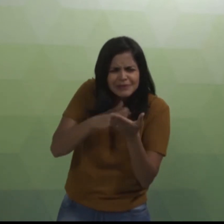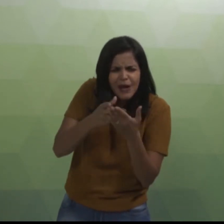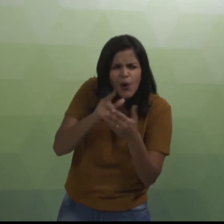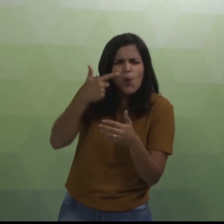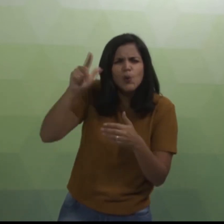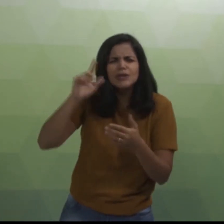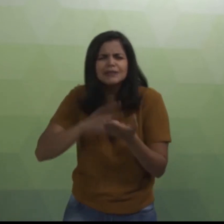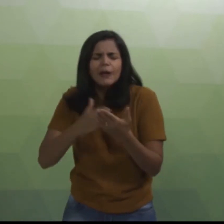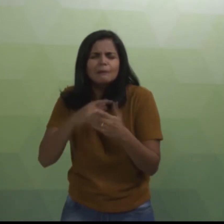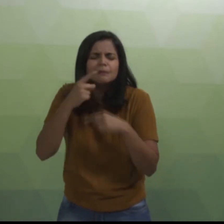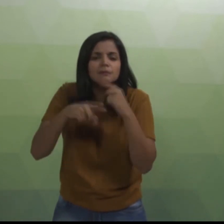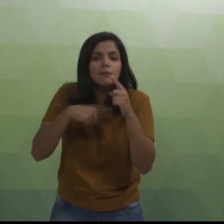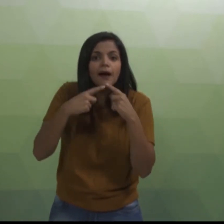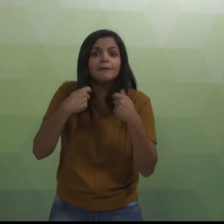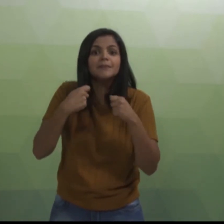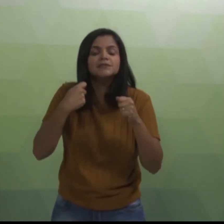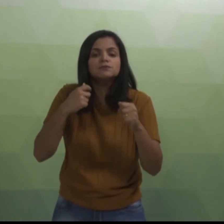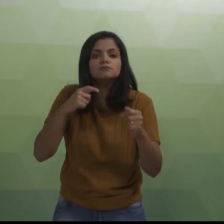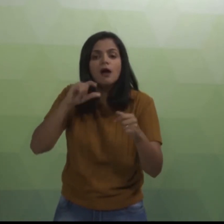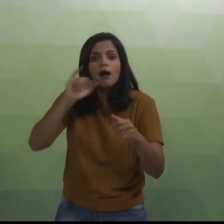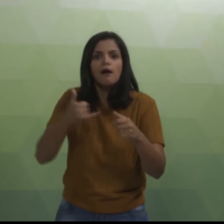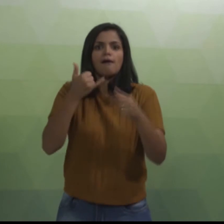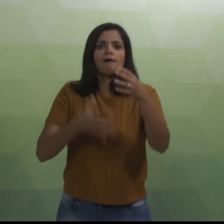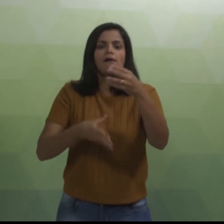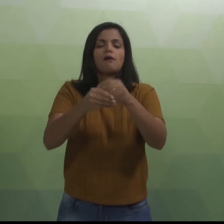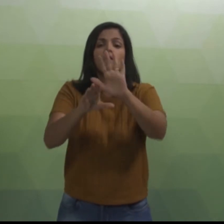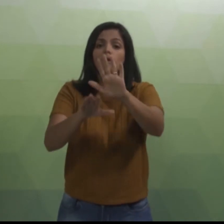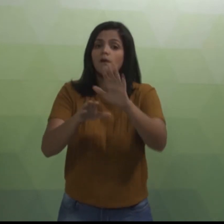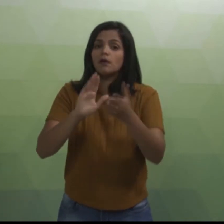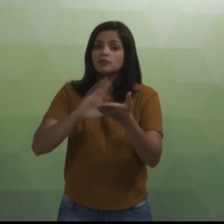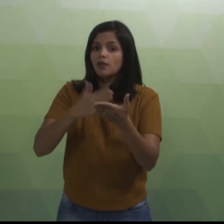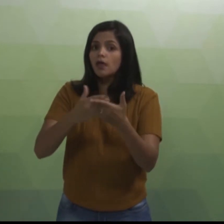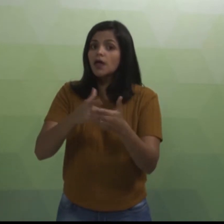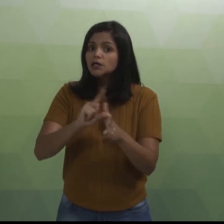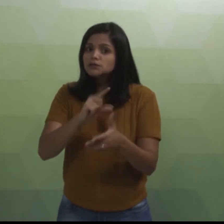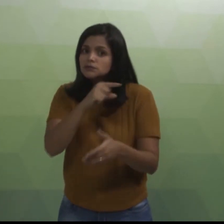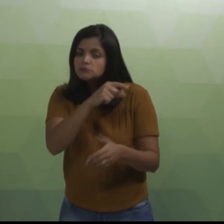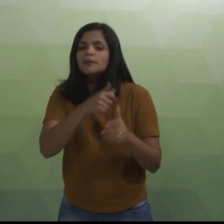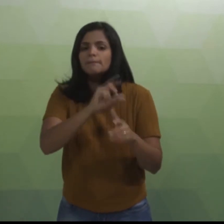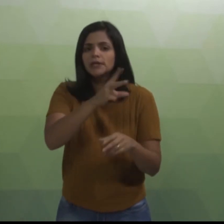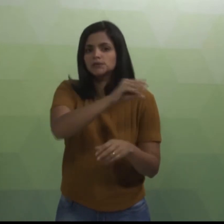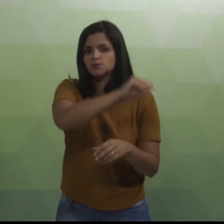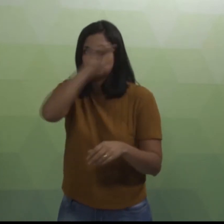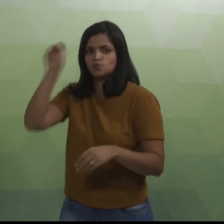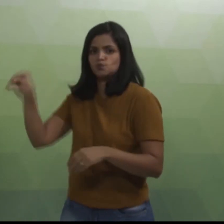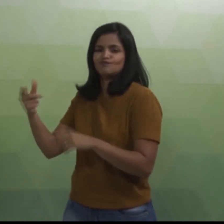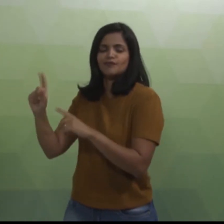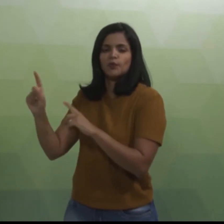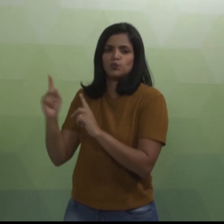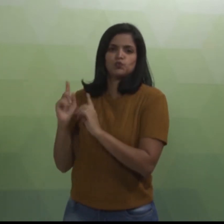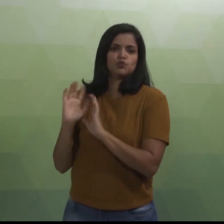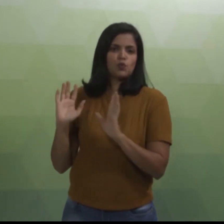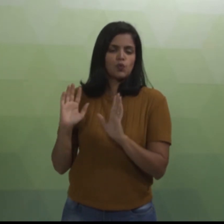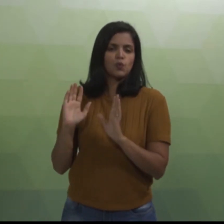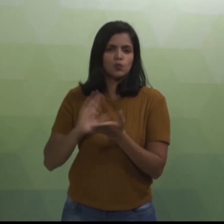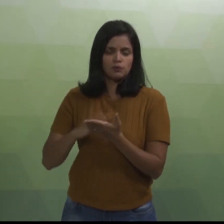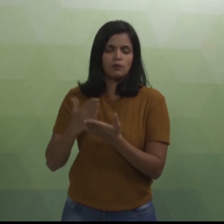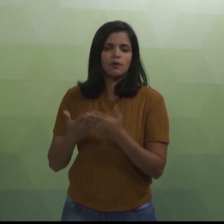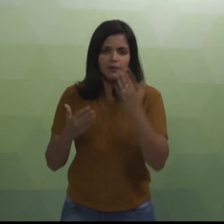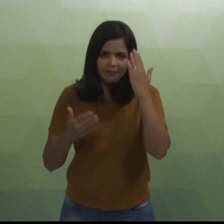Entendeu? Para que fique claro, não gere dúvida se é o mesmo intérprete, é outro intérprete. Então, no meio do discurso, eu